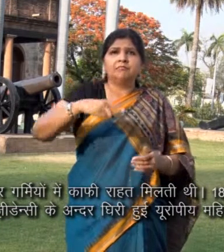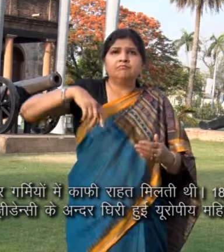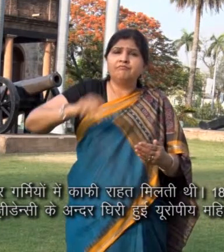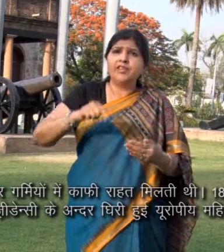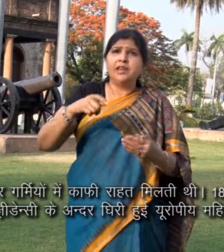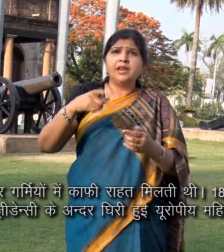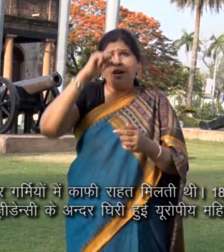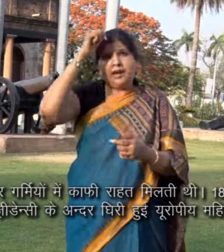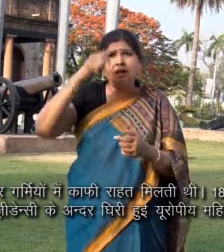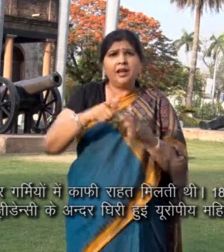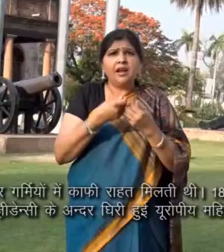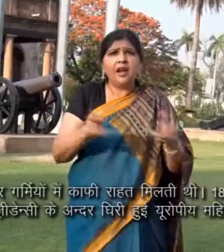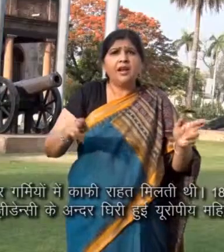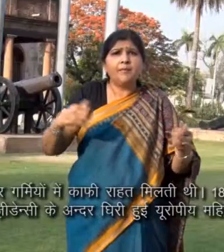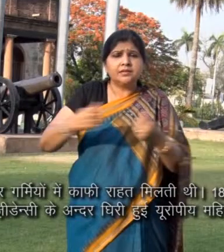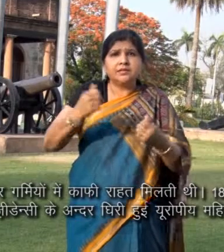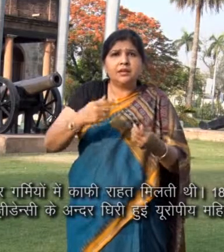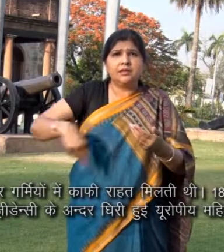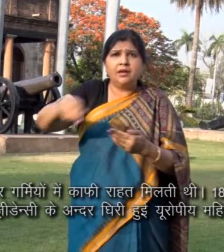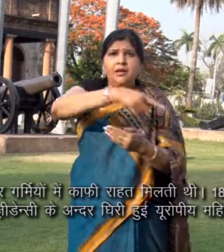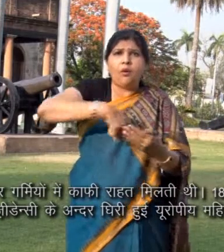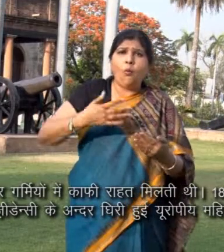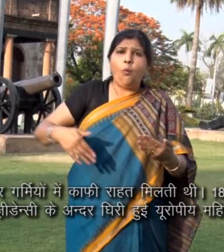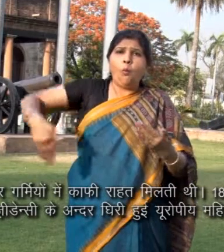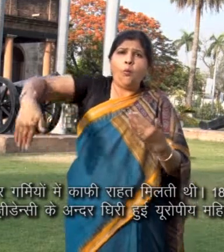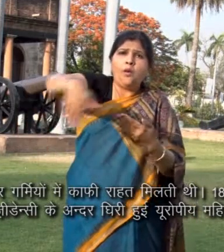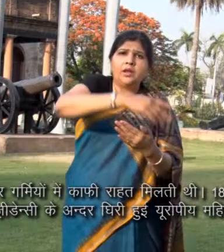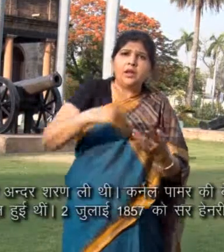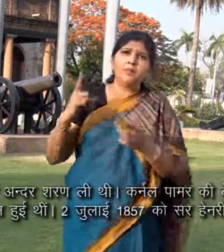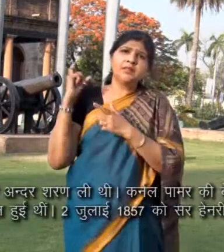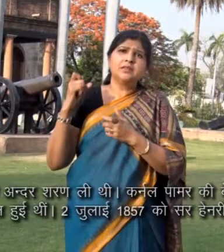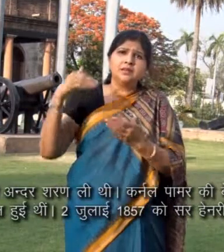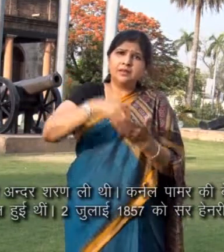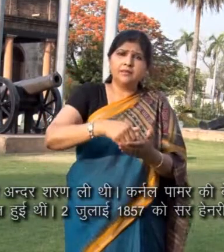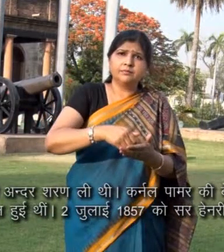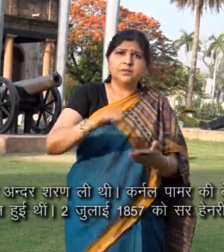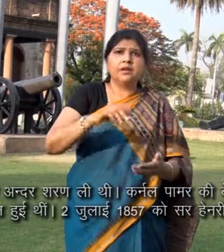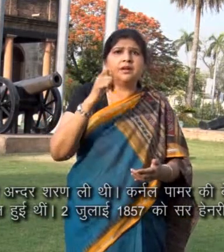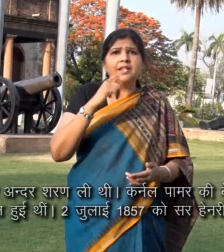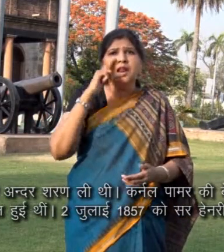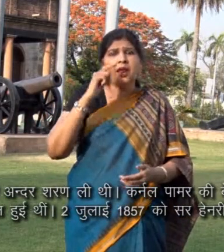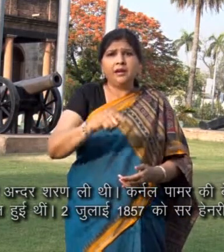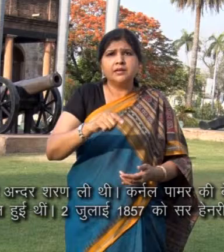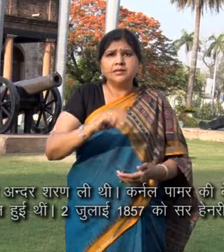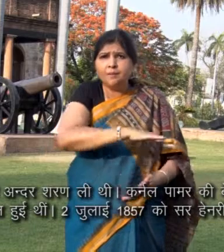समय रेजिडेंसी के अंदर घिरी हुई यूरोपीय महिलाओं एवं बच्चों ने इस भवन के अंदर शरण ली थी।